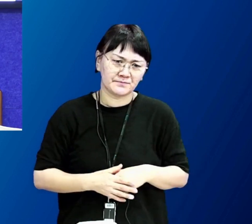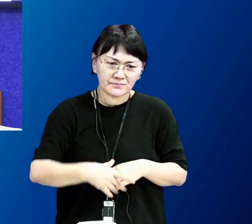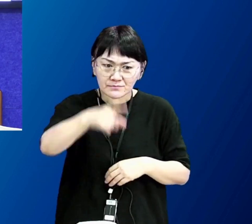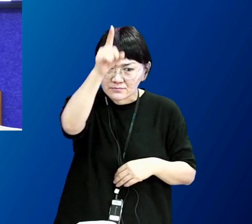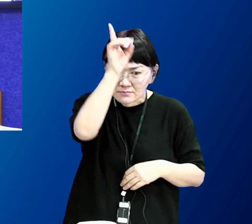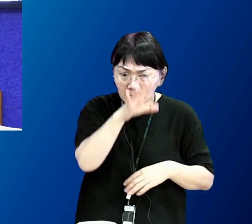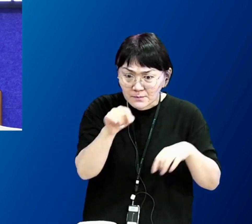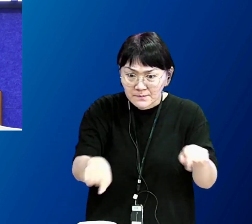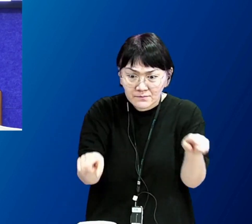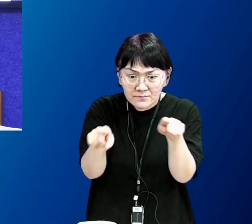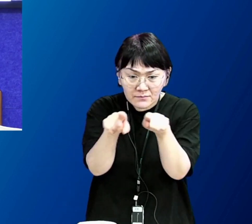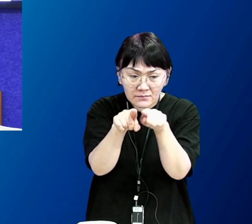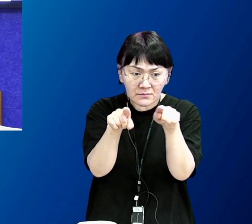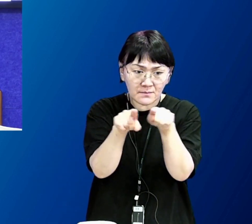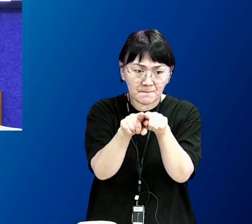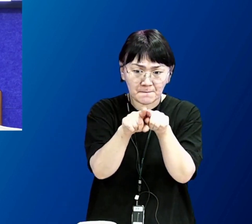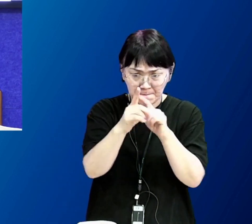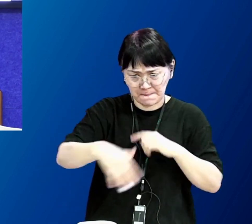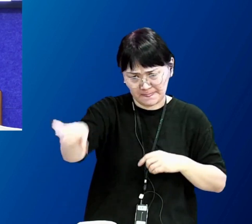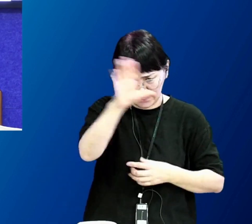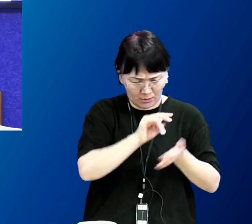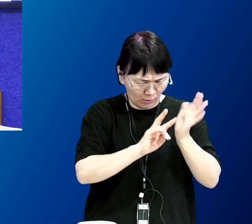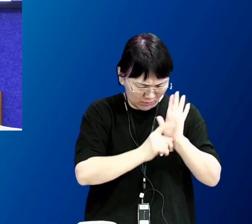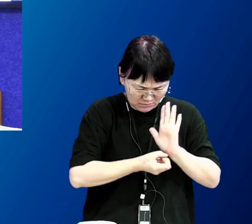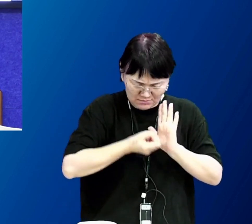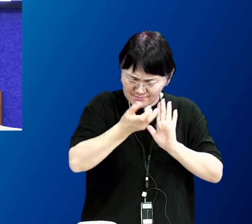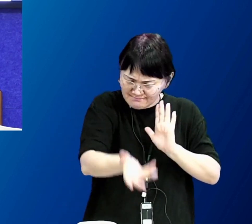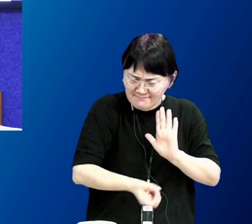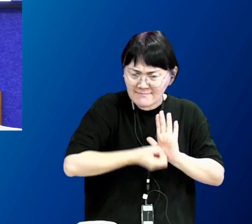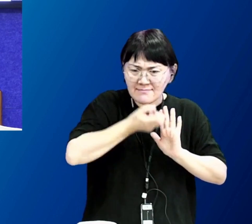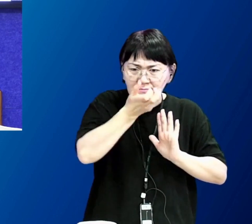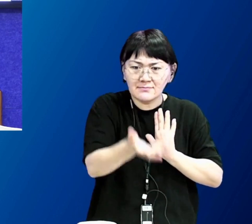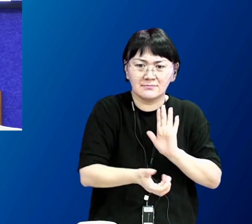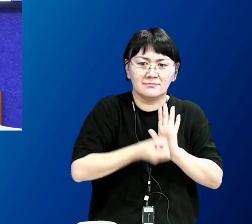Бурхан одоо ч тэр бидэнд үгээр дамжуулж хэлдэг.